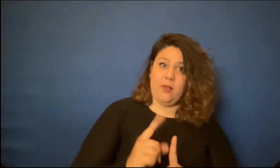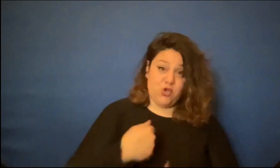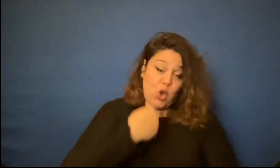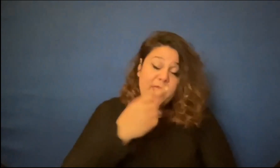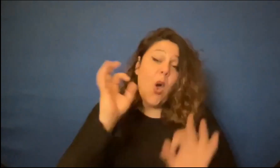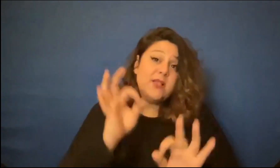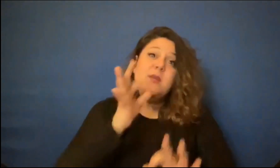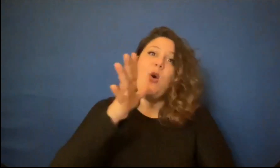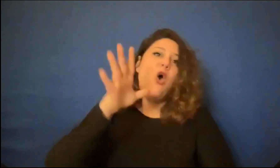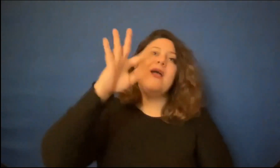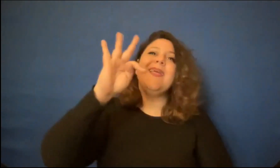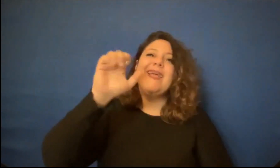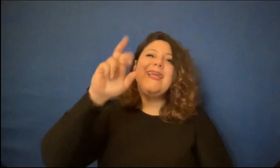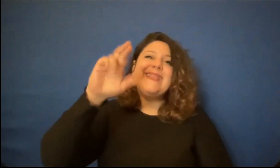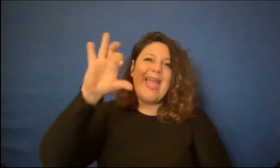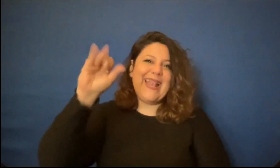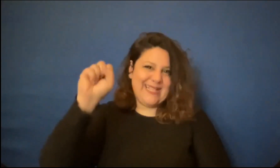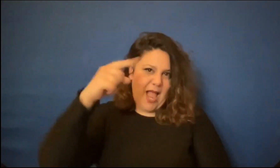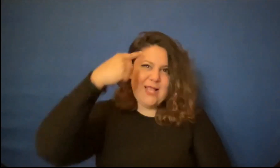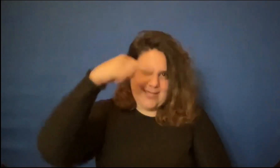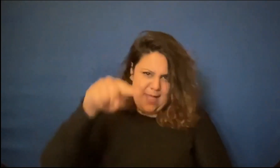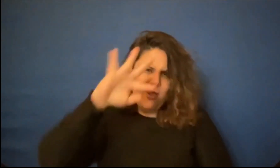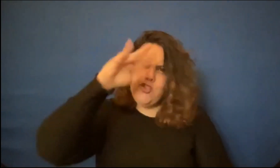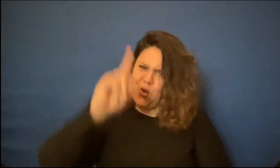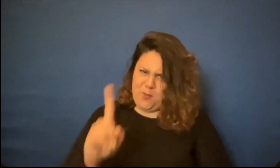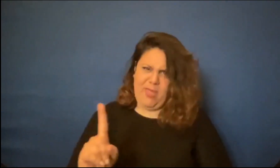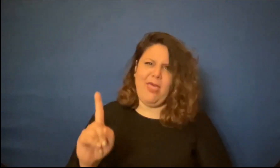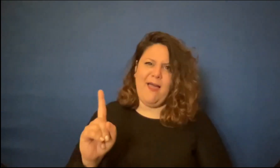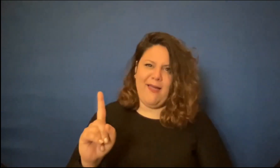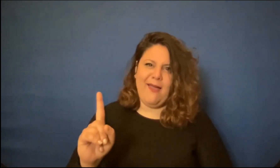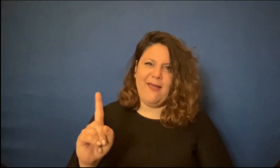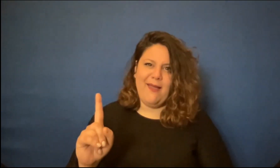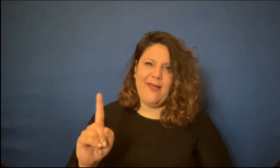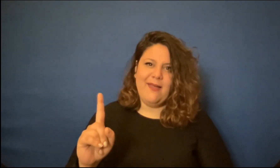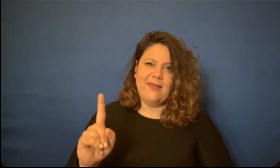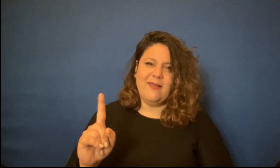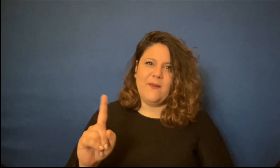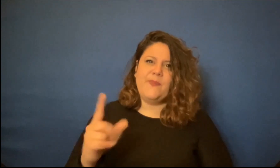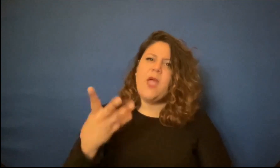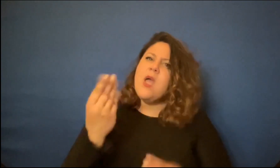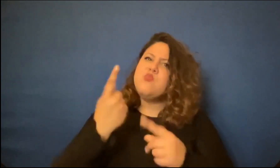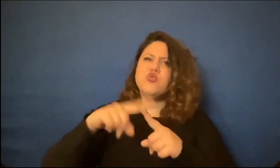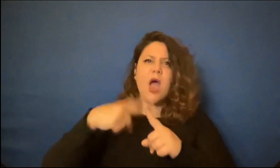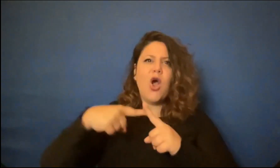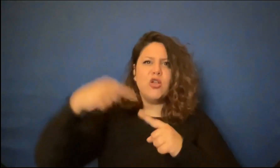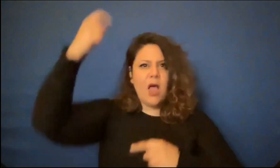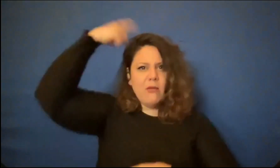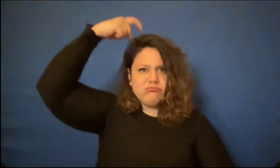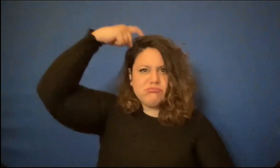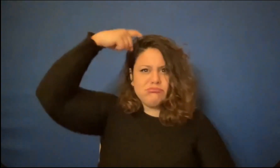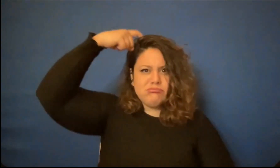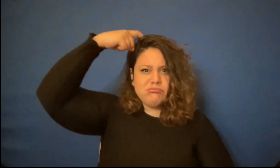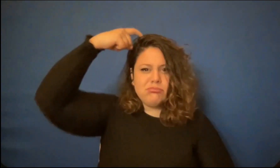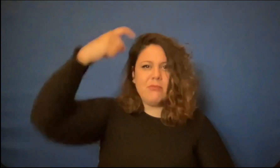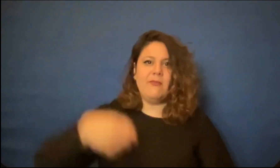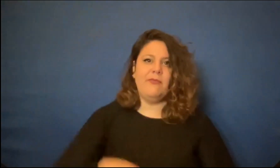no lo olvida. O sea, Teresa tiene muchas cosas en la cabeza que todavía, o sea, lleva con